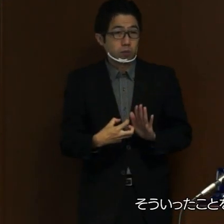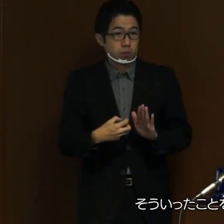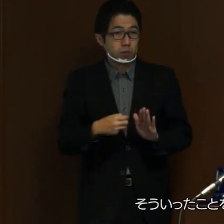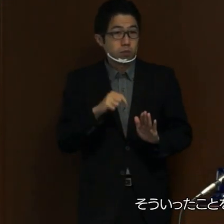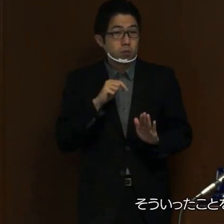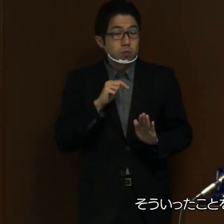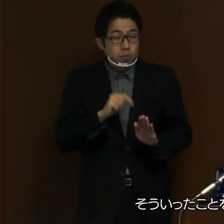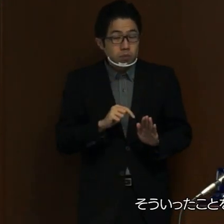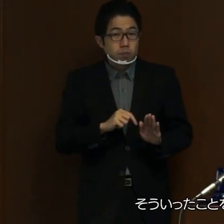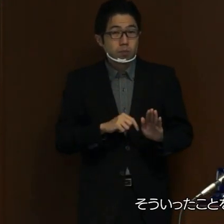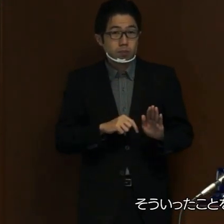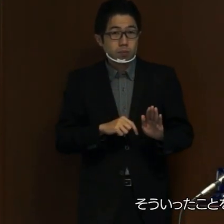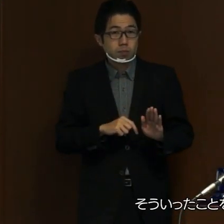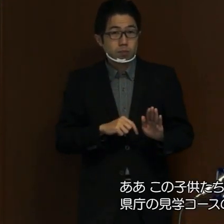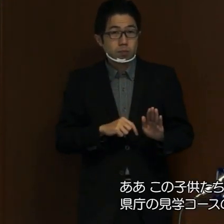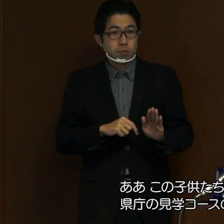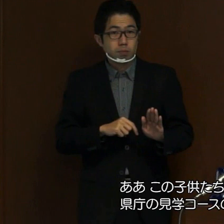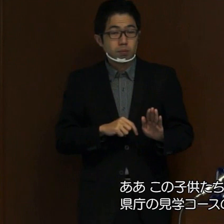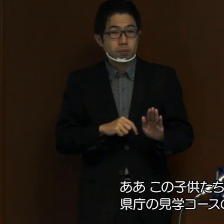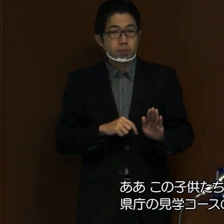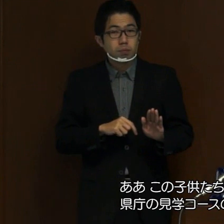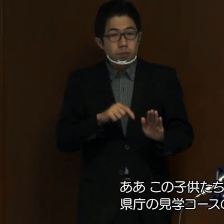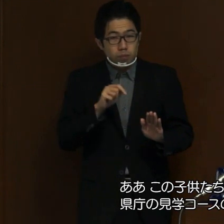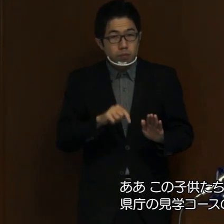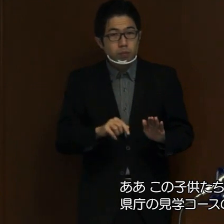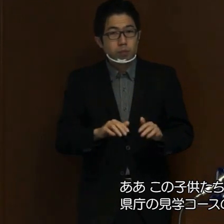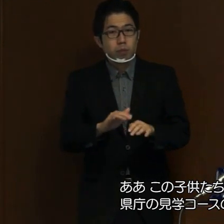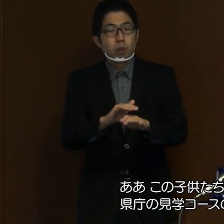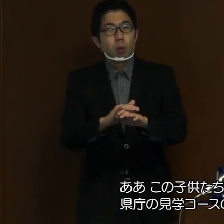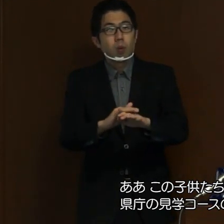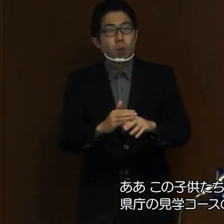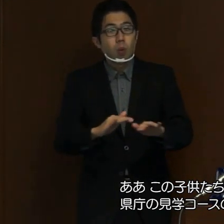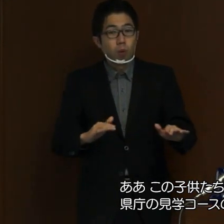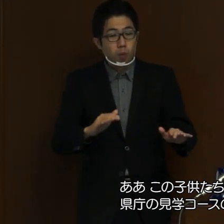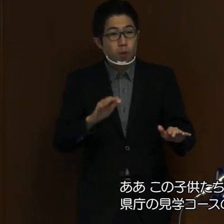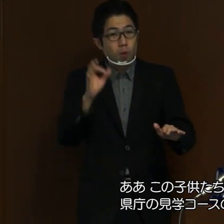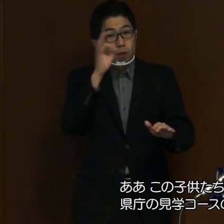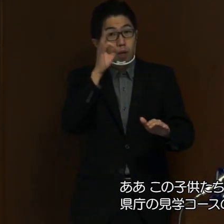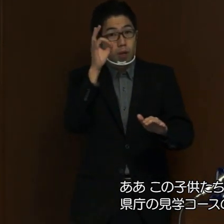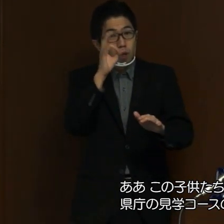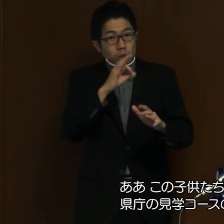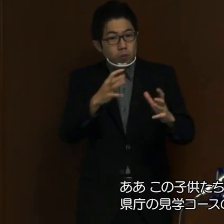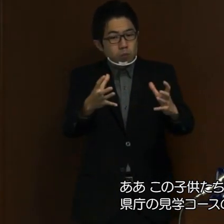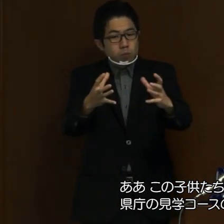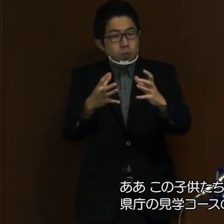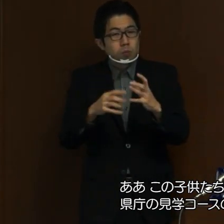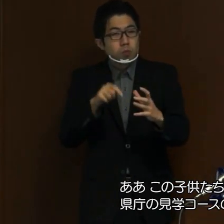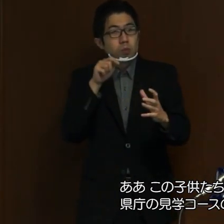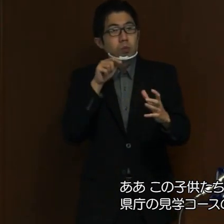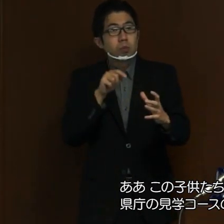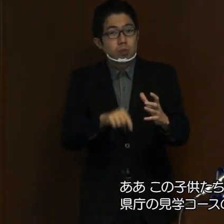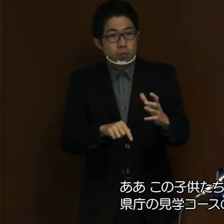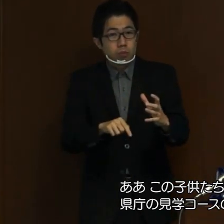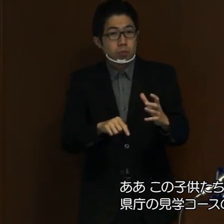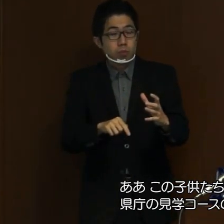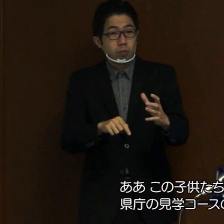そういったことを考えたときに、この子どもたちの県庁の見学コースのバスに乗る前に